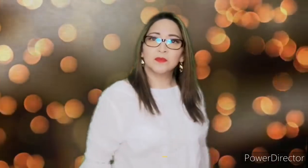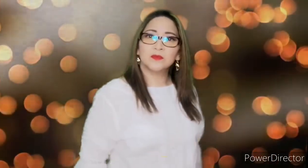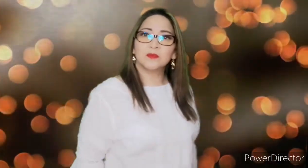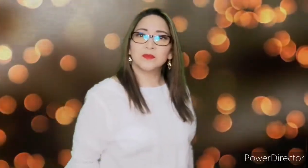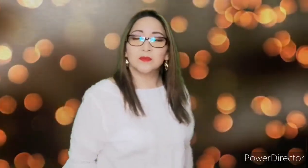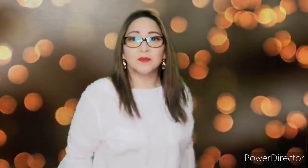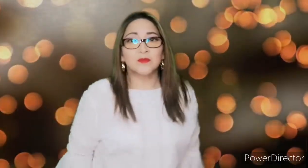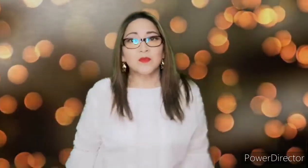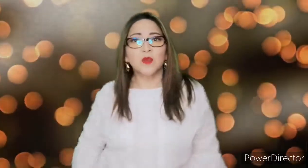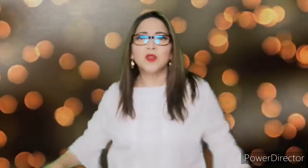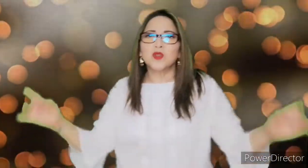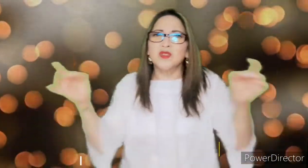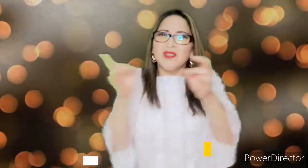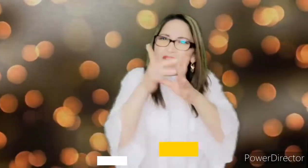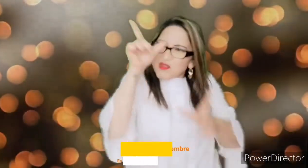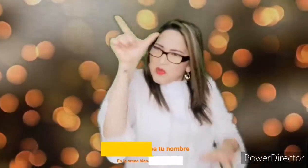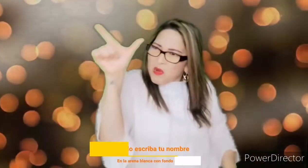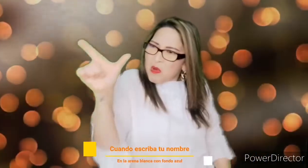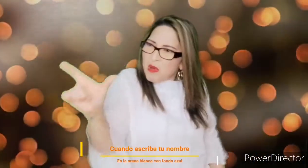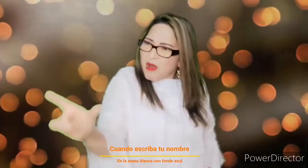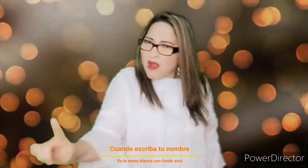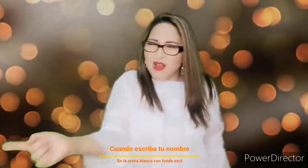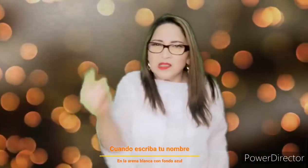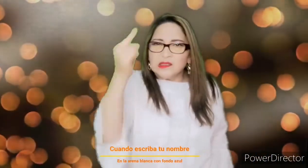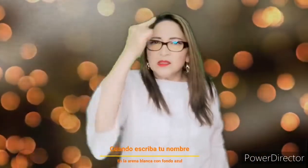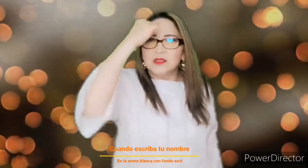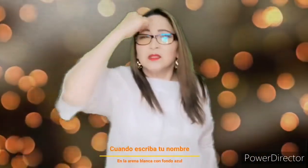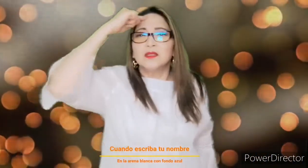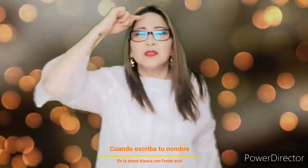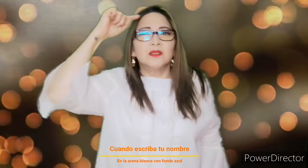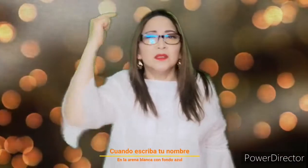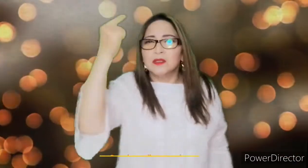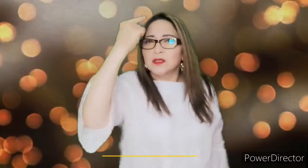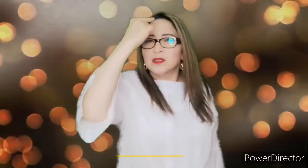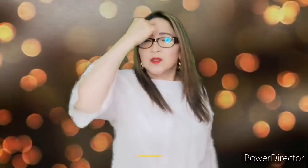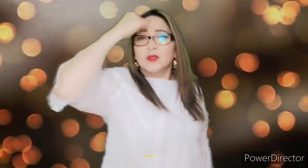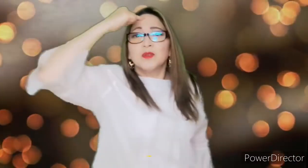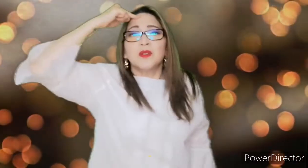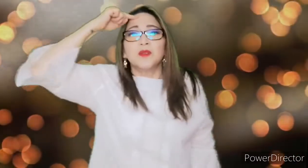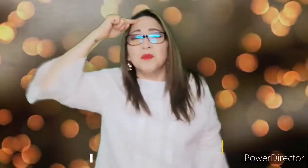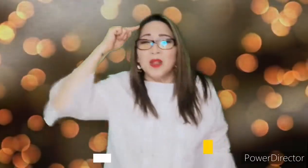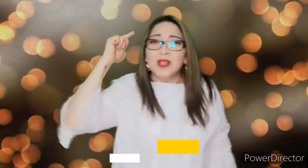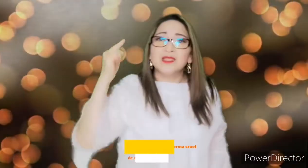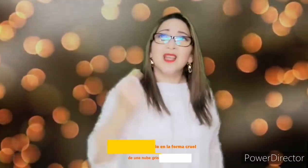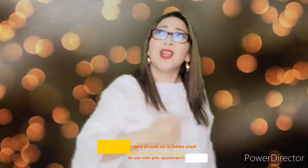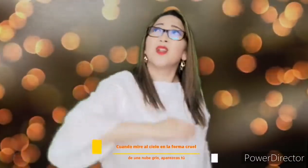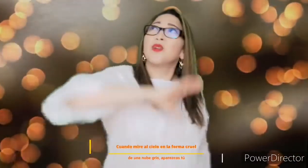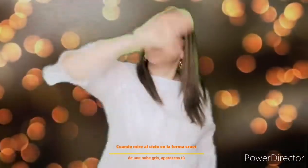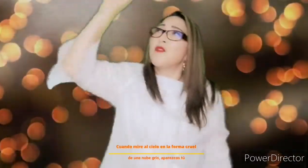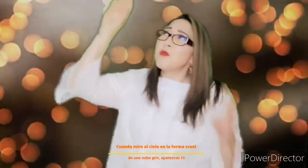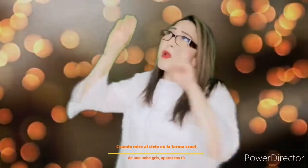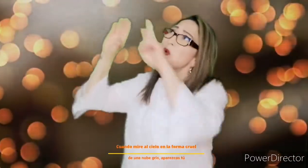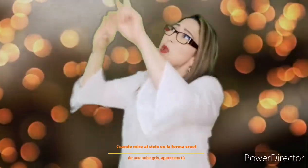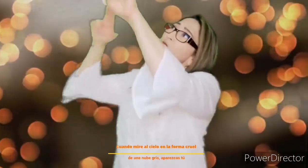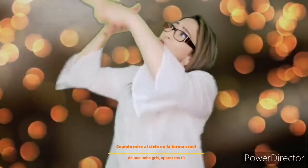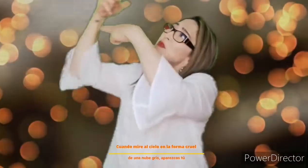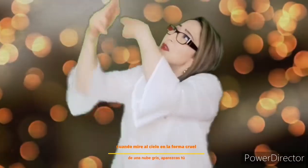Cuando es que era tu nombre, arena blanca con fondo azul Cuando mire el cielo en la forma cruel de una nube gris